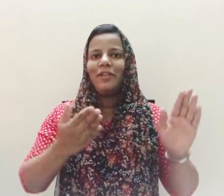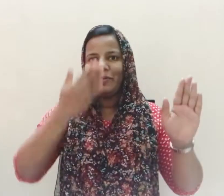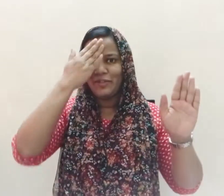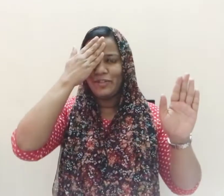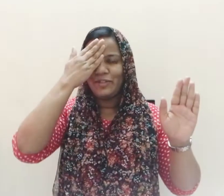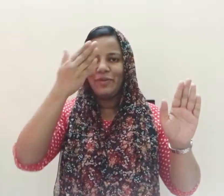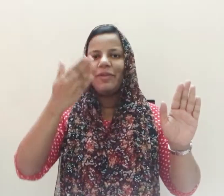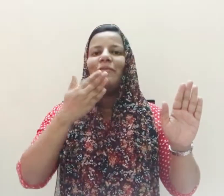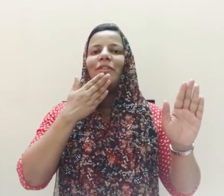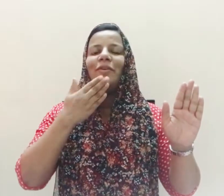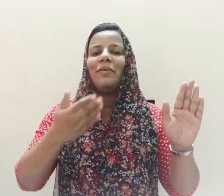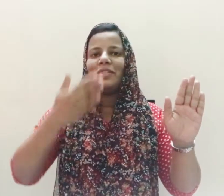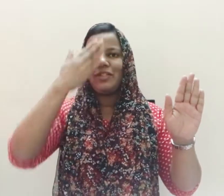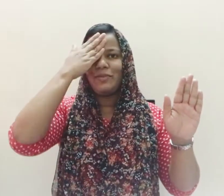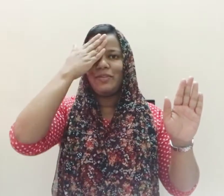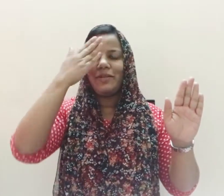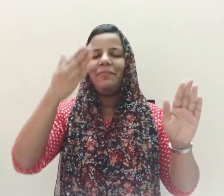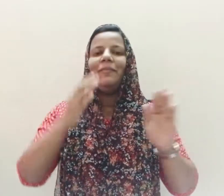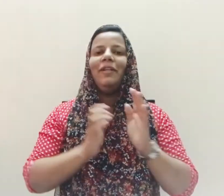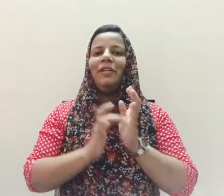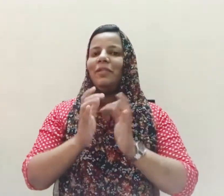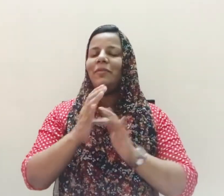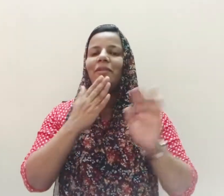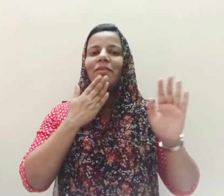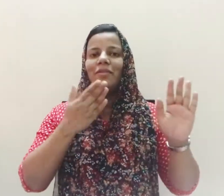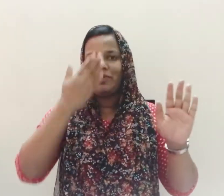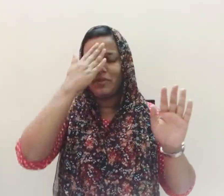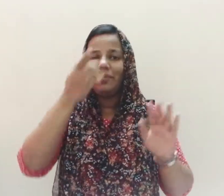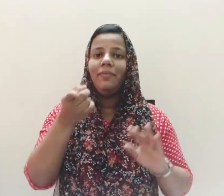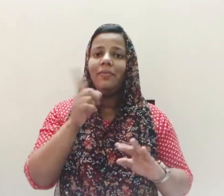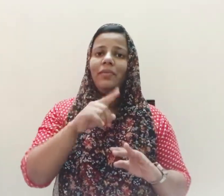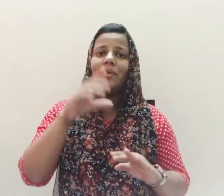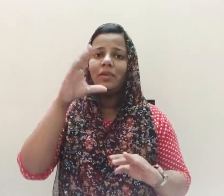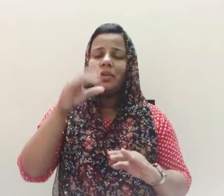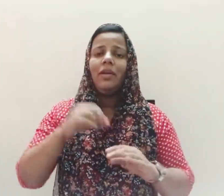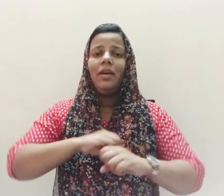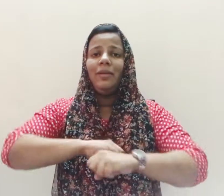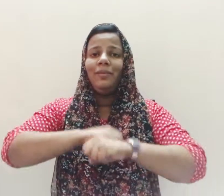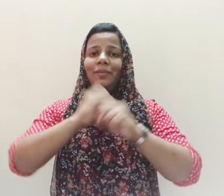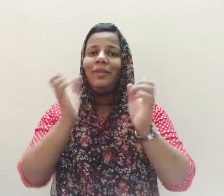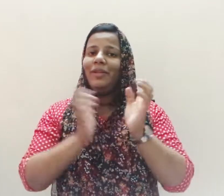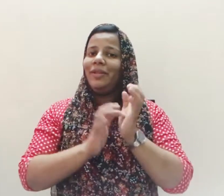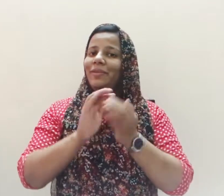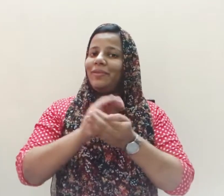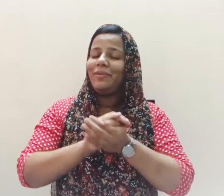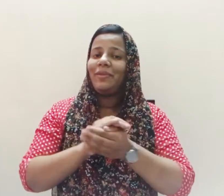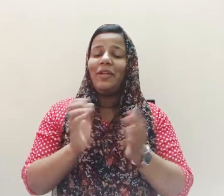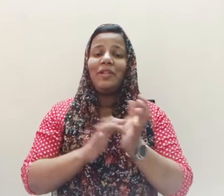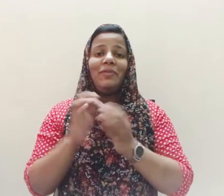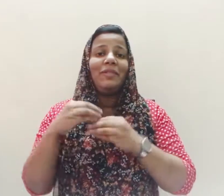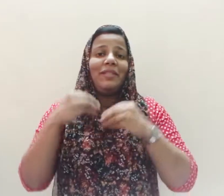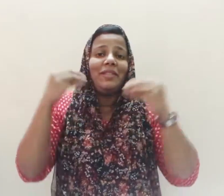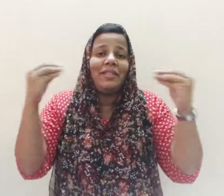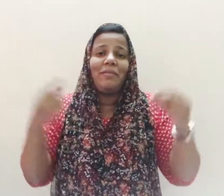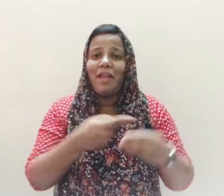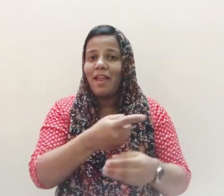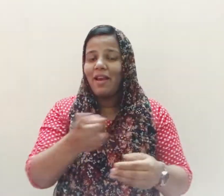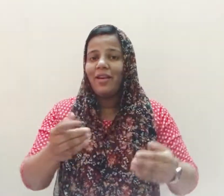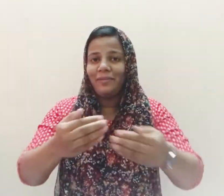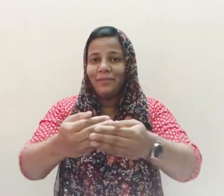സ്തോത്രം, നന്ദിയോടെ സ്തോത്രം, നന്ദിയോടെ സ്തോത്രം അപ്പാ. കഴിഞ്ഞ രാത്രിയിൽ അത്ഭുതകരമായി നമ്മളെ സൂക്ഷിച്ചു, അങ്ങനെ ചിറക് വിടർത്തി അതിനടിയിൽ നമ്മളെ ഒളിപ്പിച്ചു